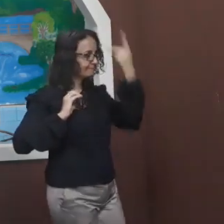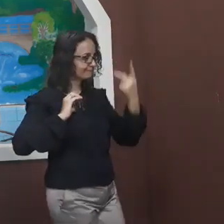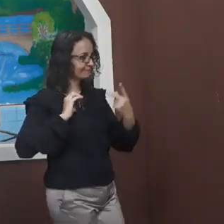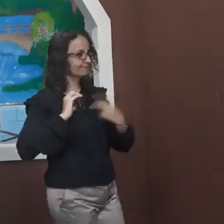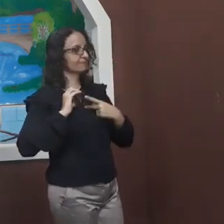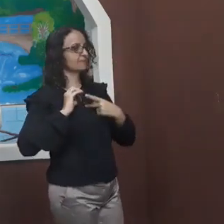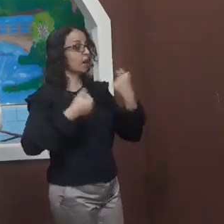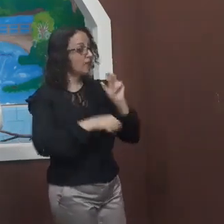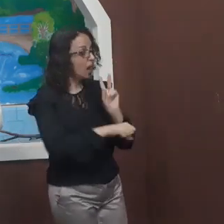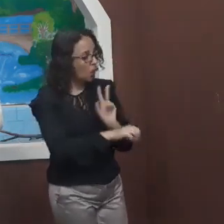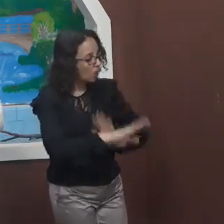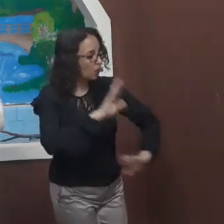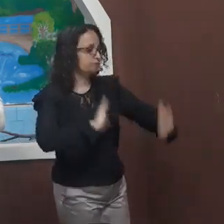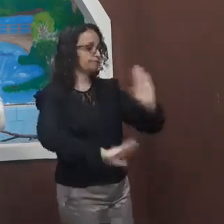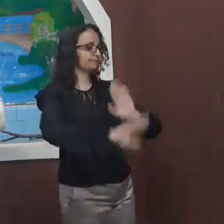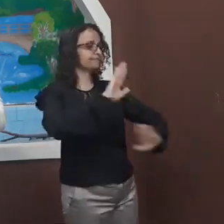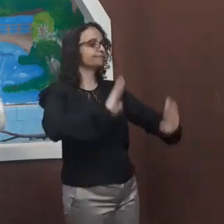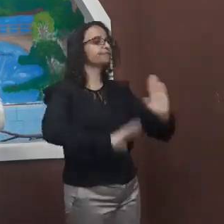uns que